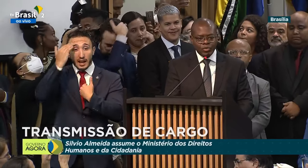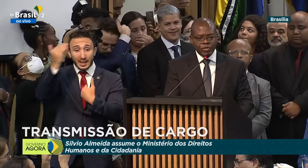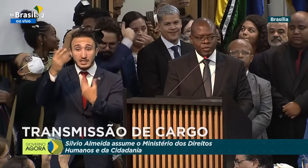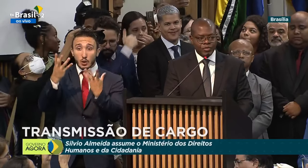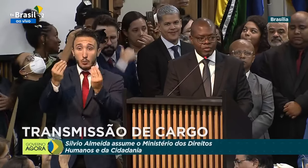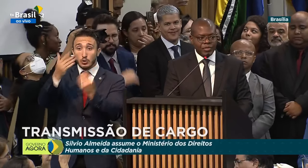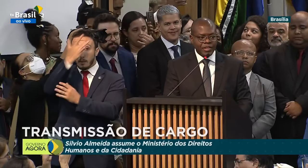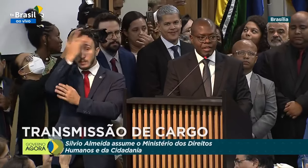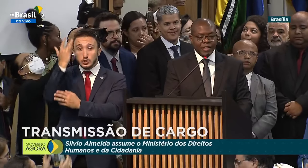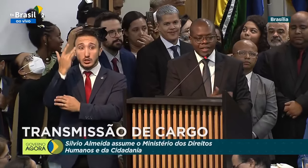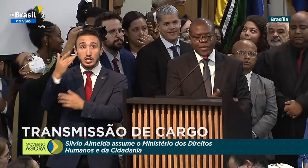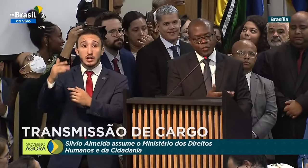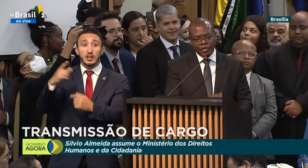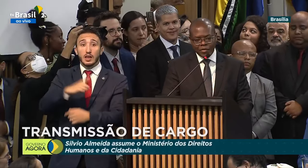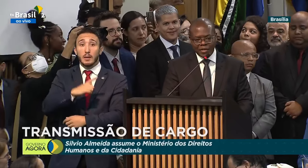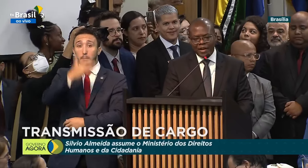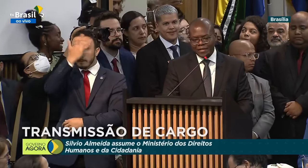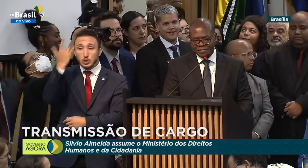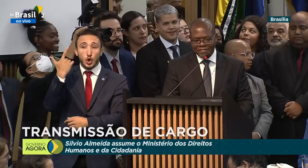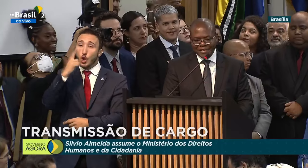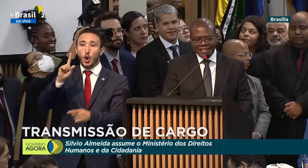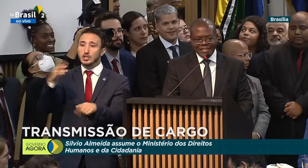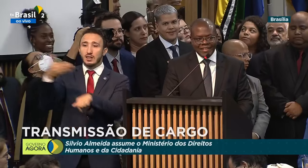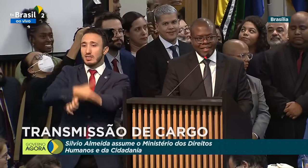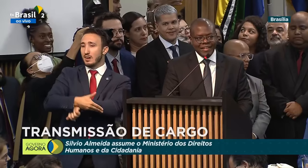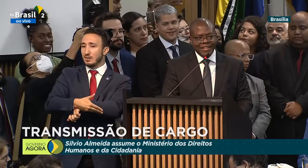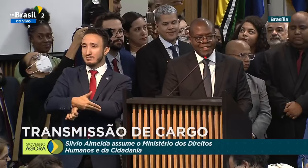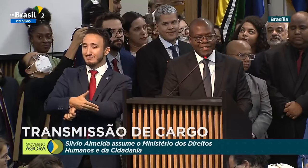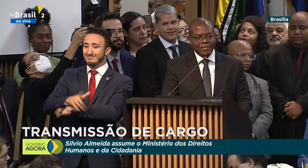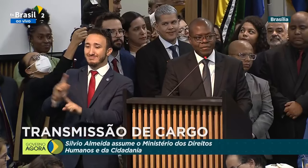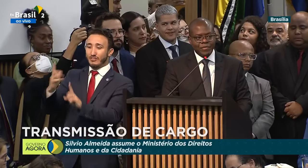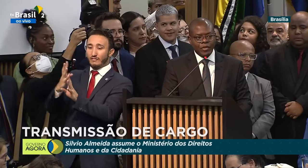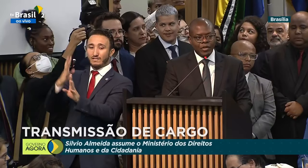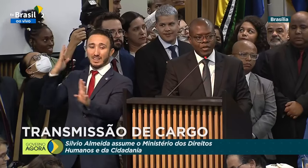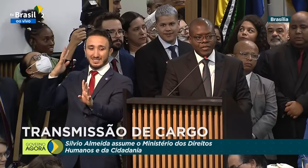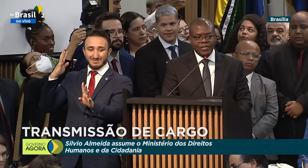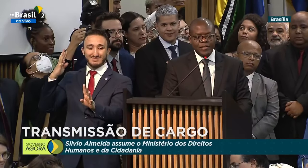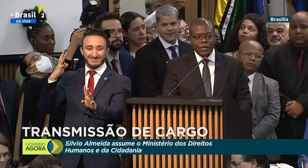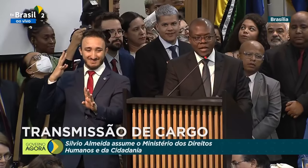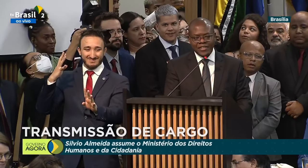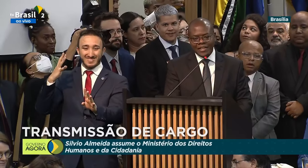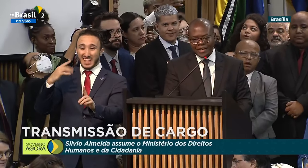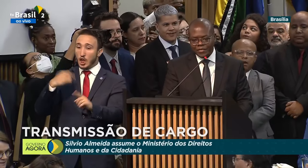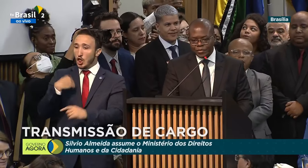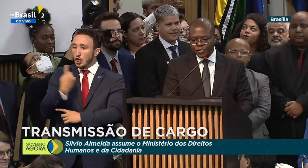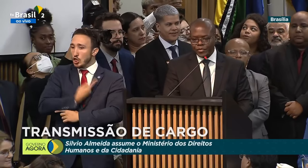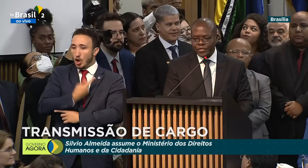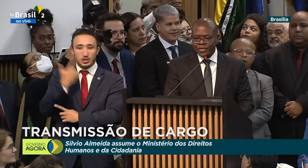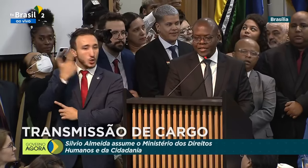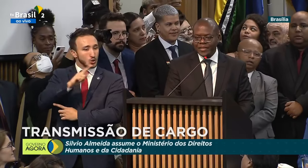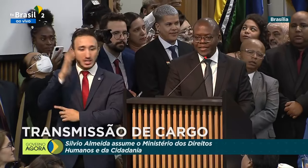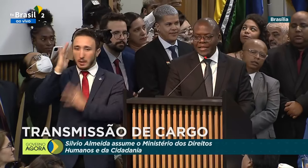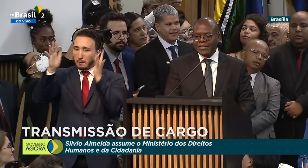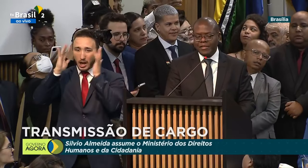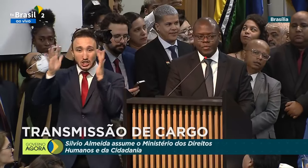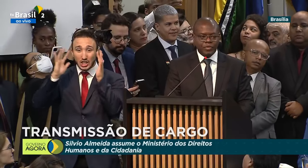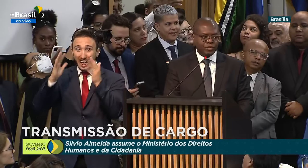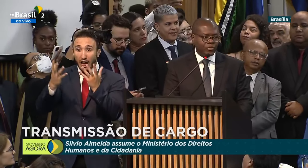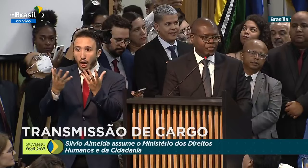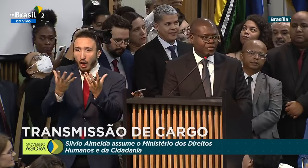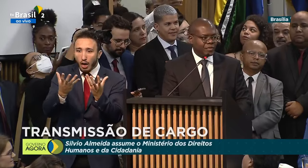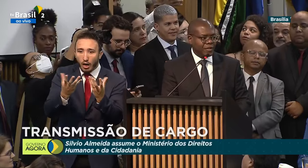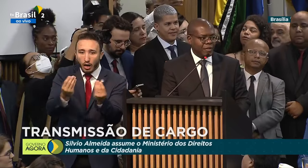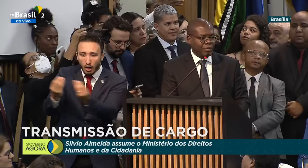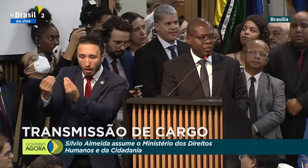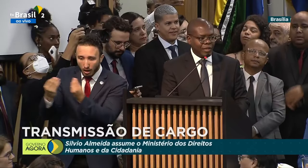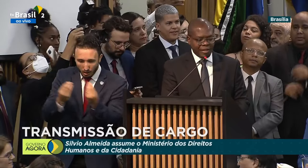e muitas pessoas que aqui não puderam entrar nós não imaginavamos Que tantas